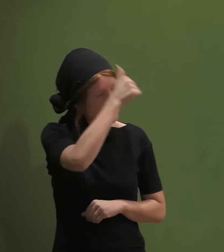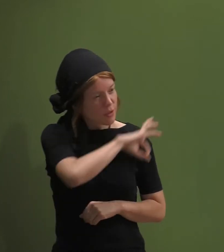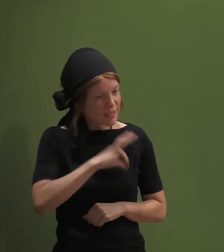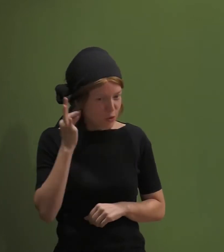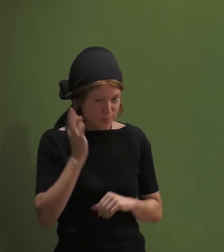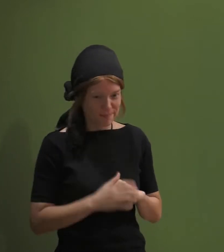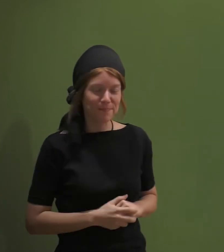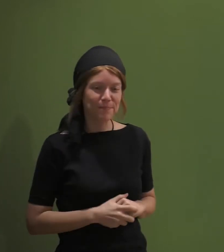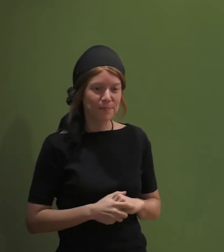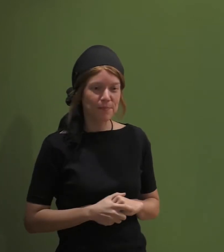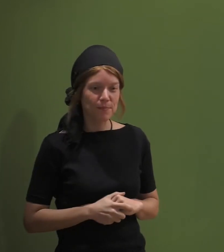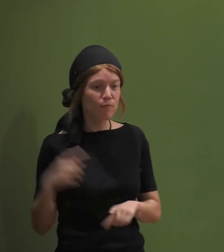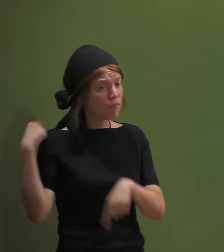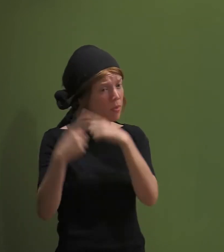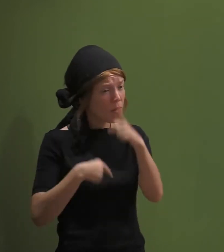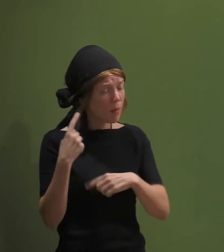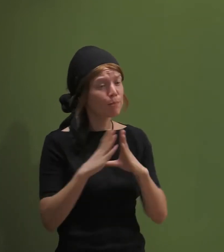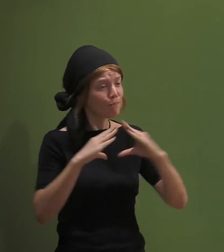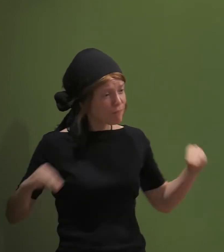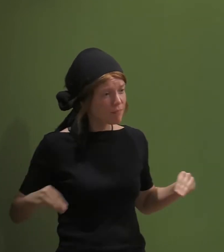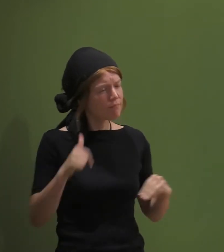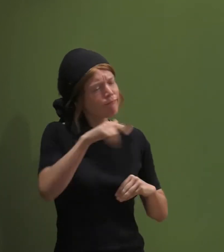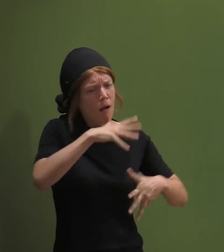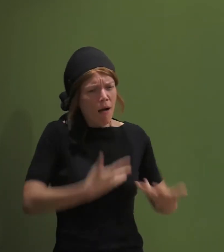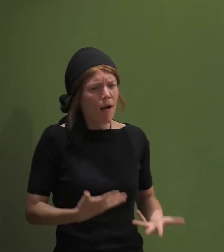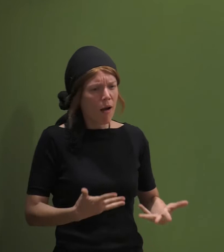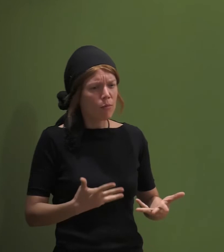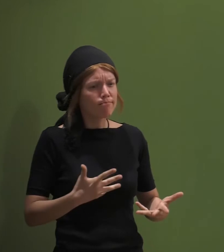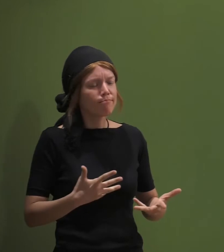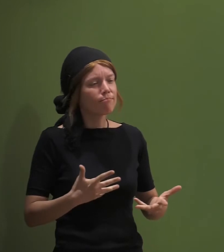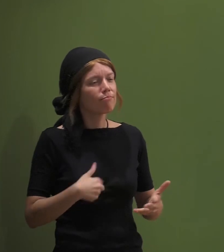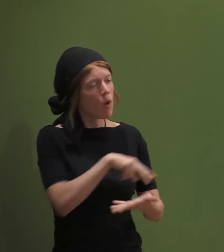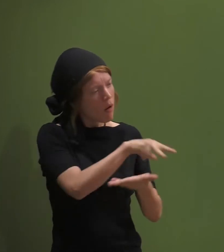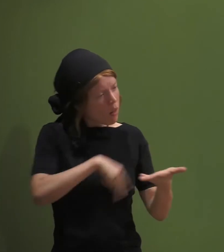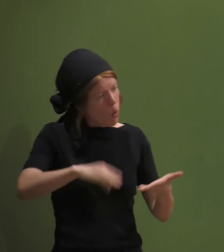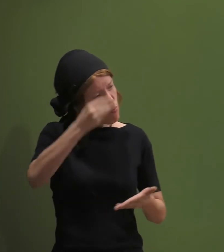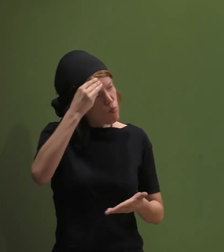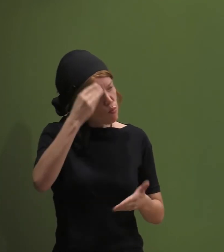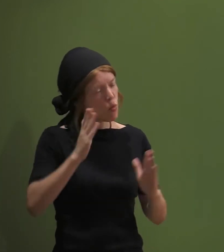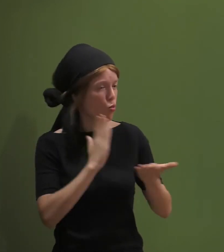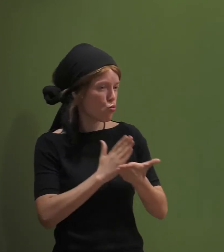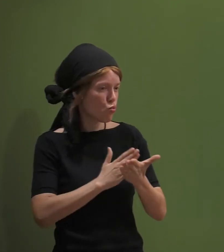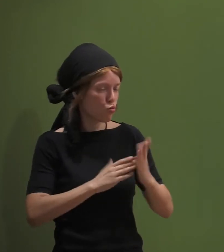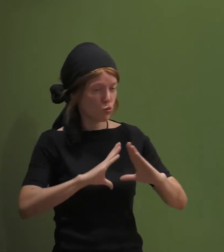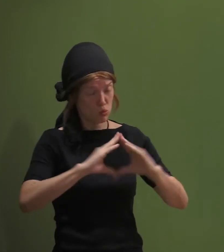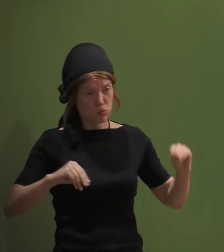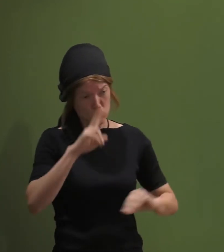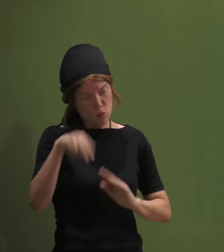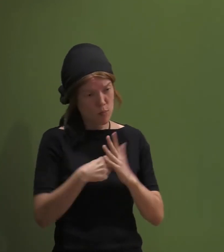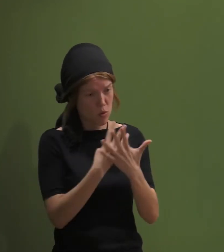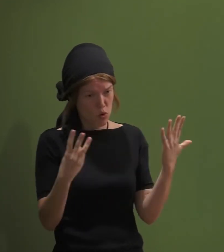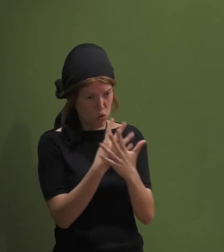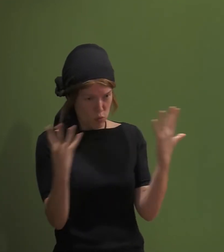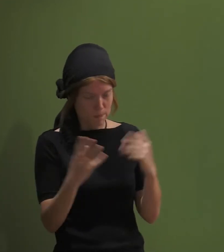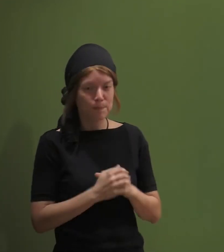señores. La tradición académica determina que en este momento se proceda a la lectura de la memoria del curso académico